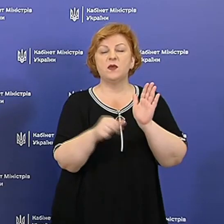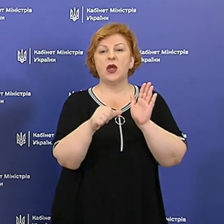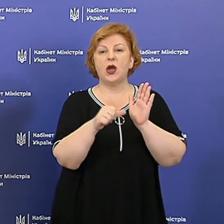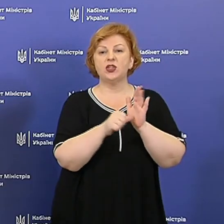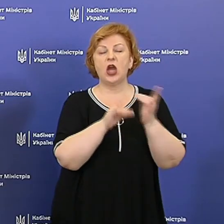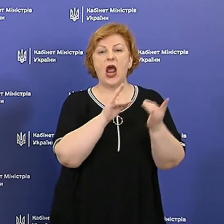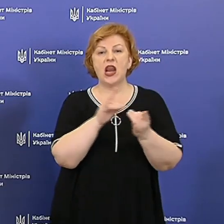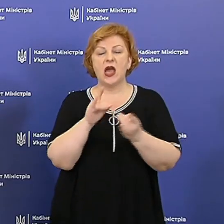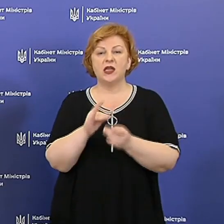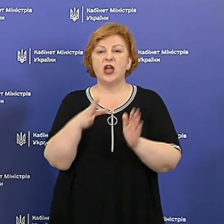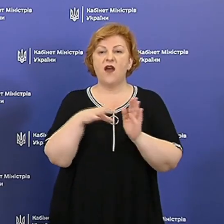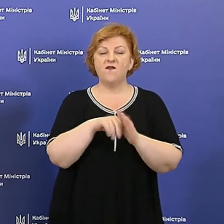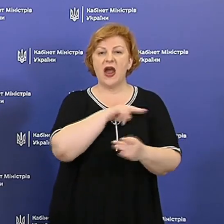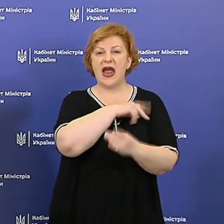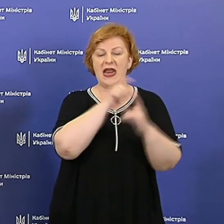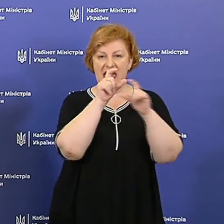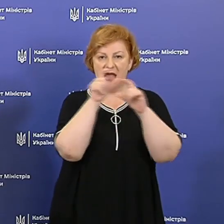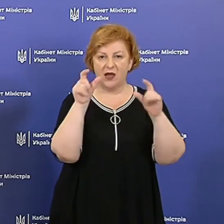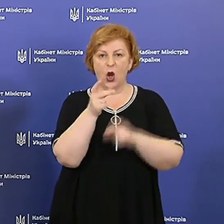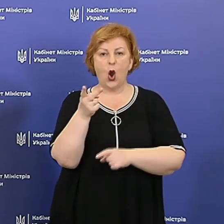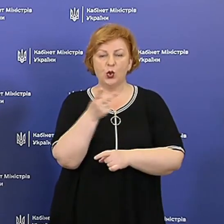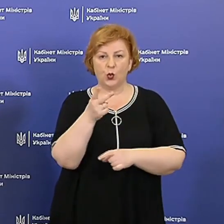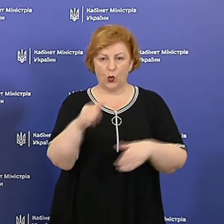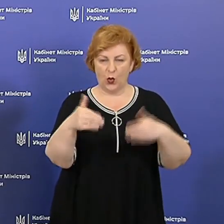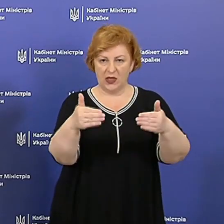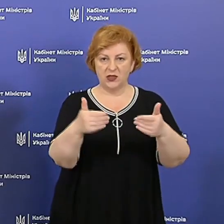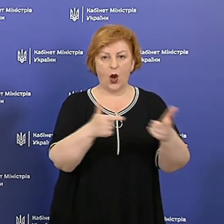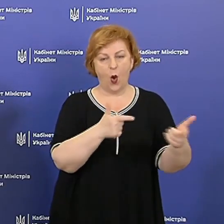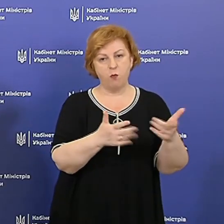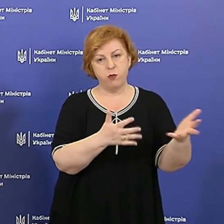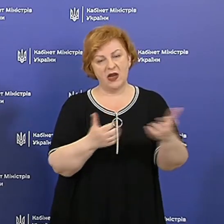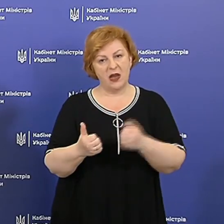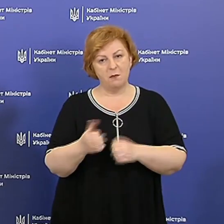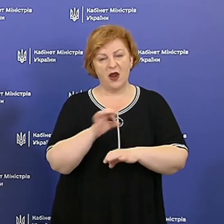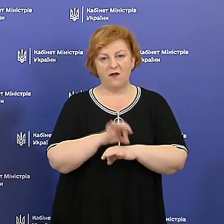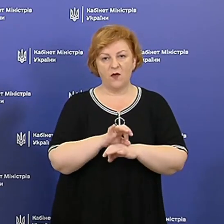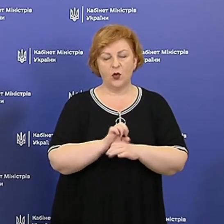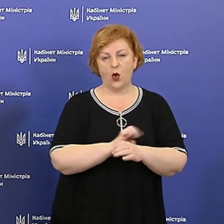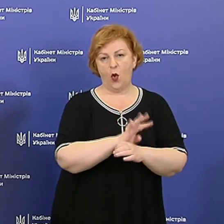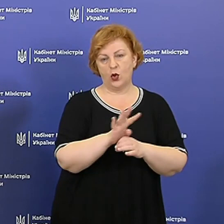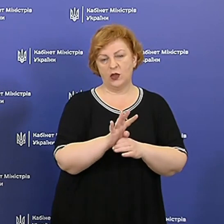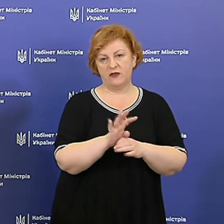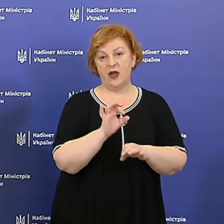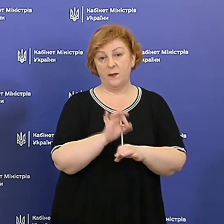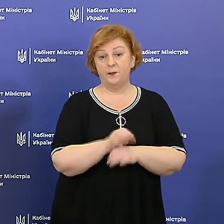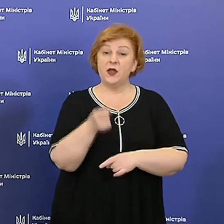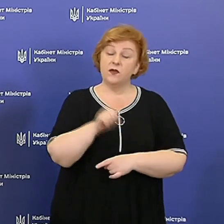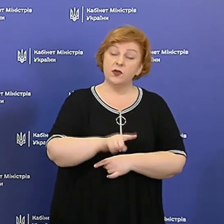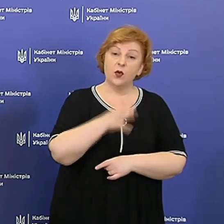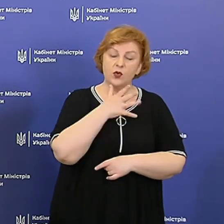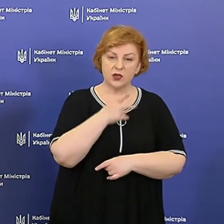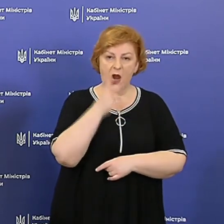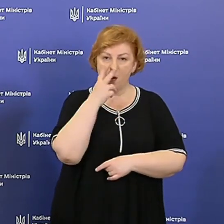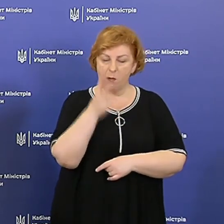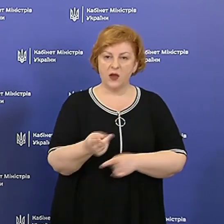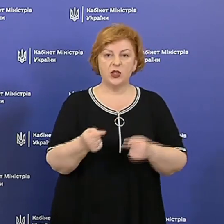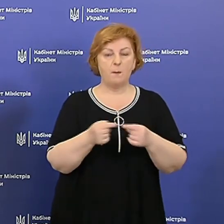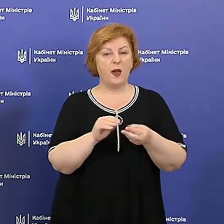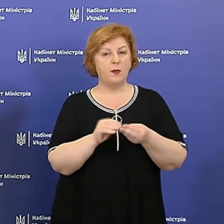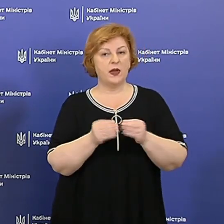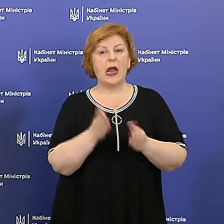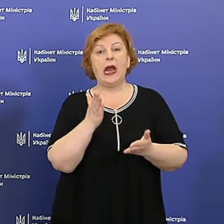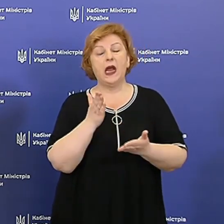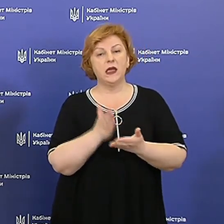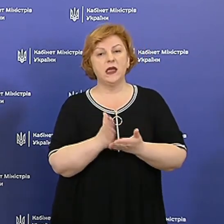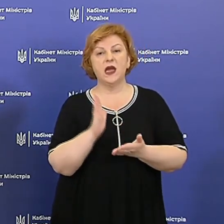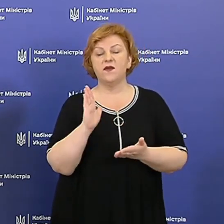11576 ліжок в лікарнях другої хвилі, які готові приймати хворих з коронавірусною хворобою. В той же час ми бачимо певні проблеми, які є